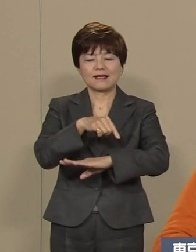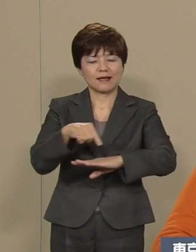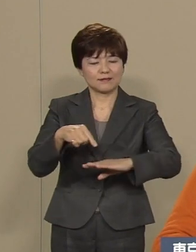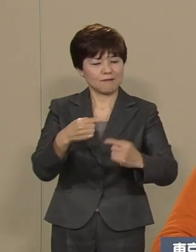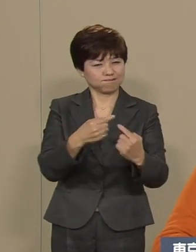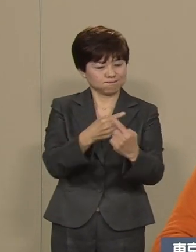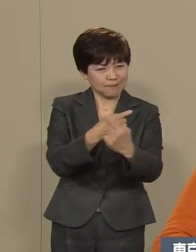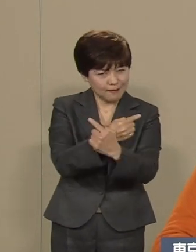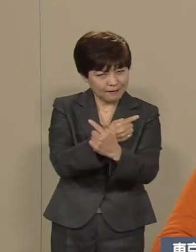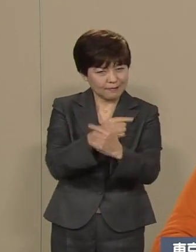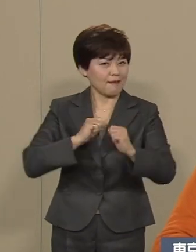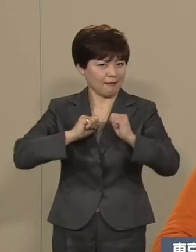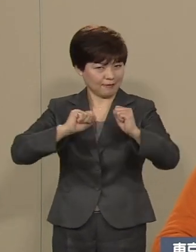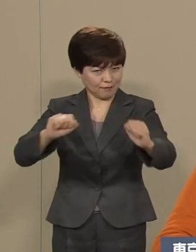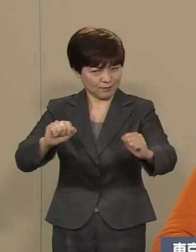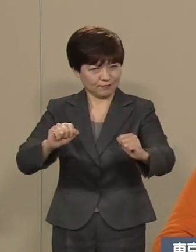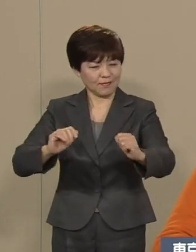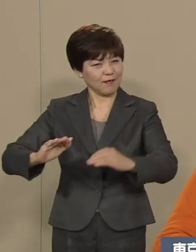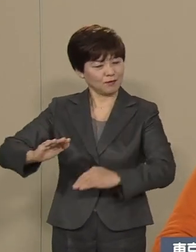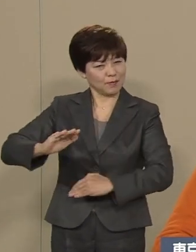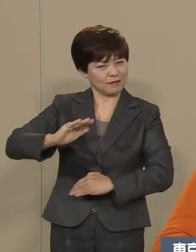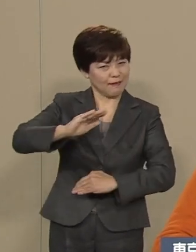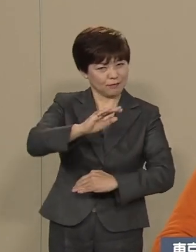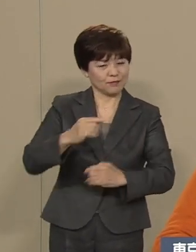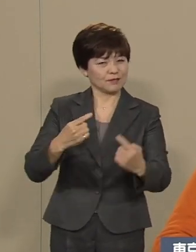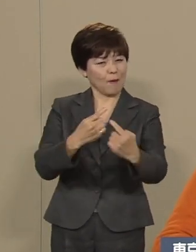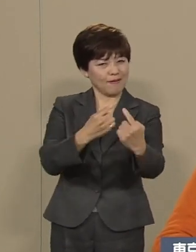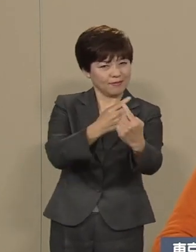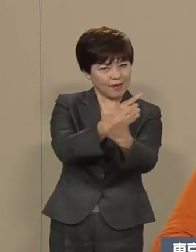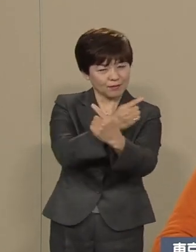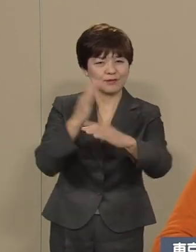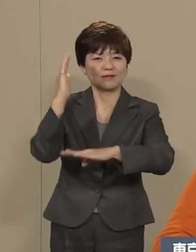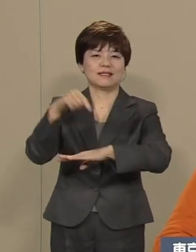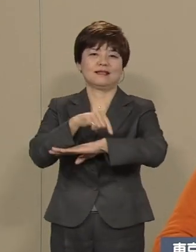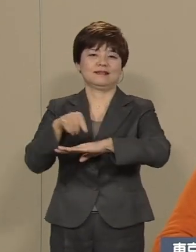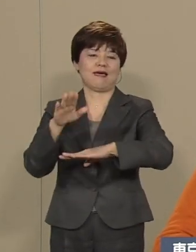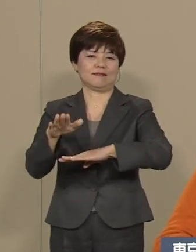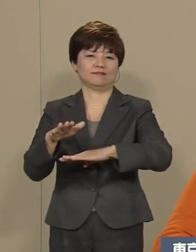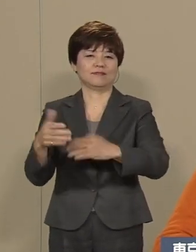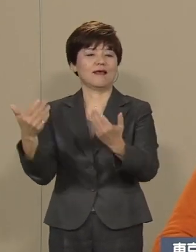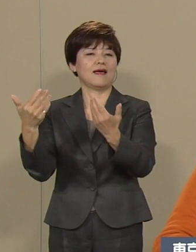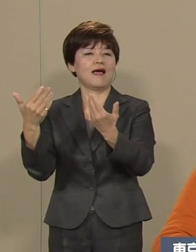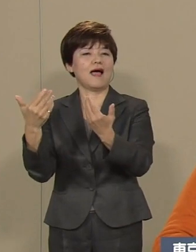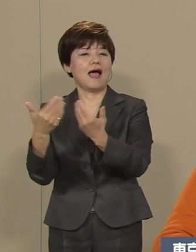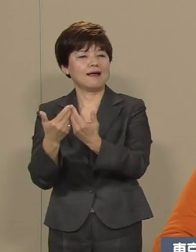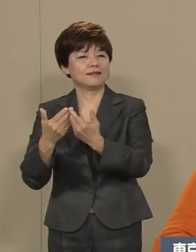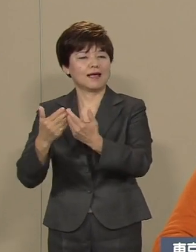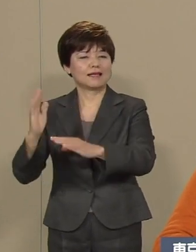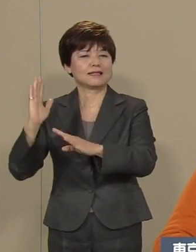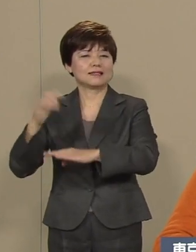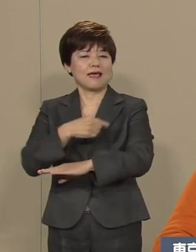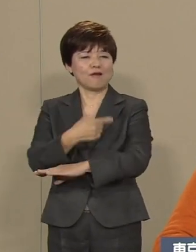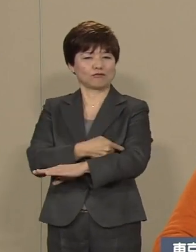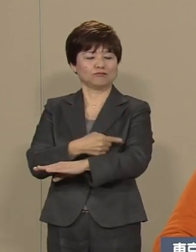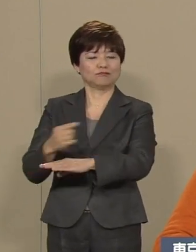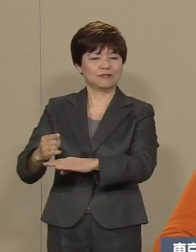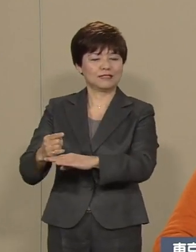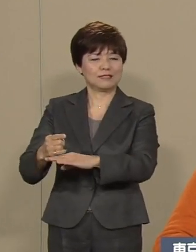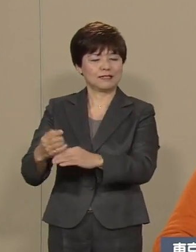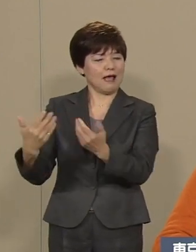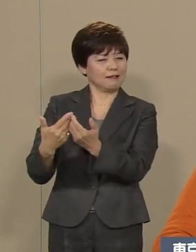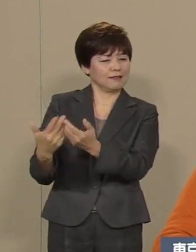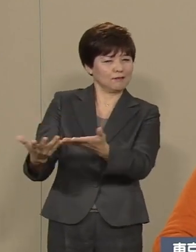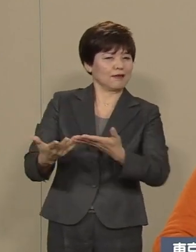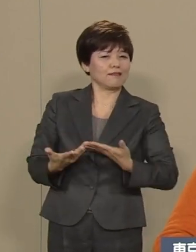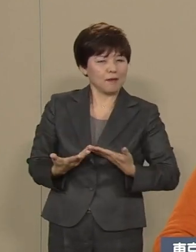伸びていく伸びていく変わっていく政治である反対勢力に反対されても決して根回しをし